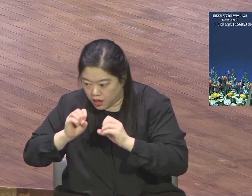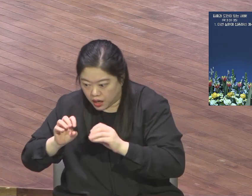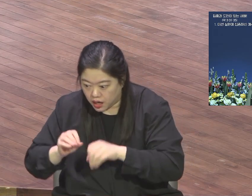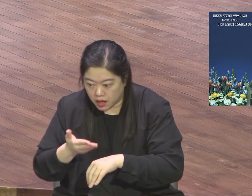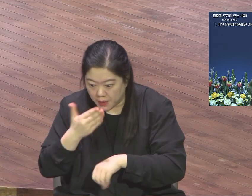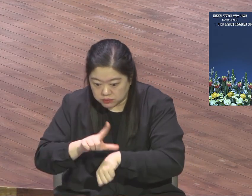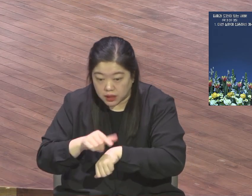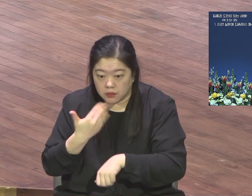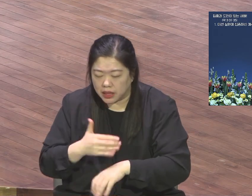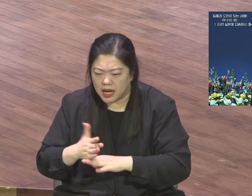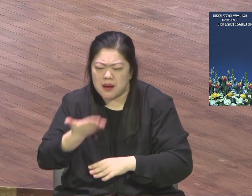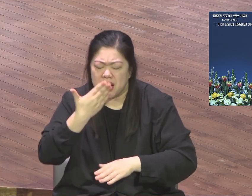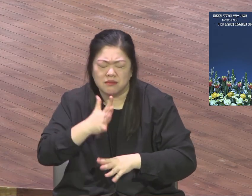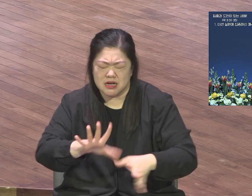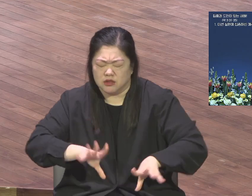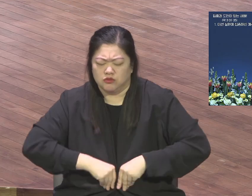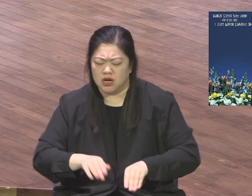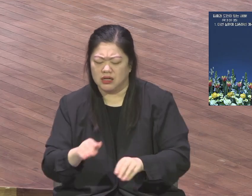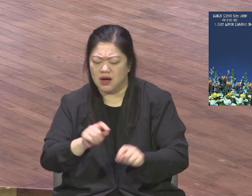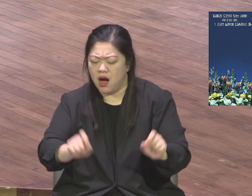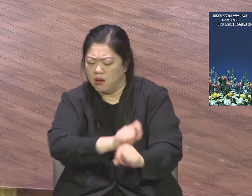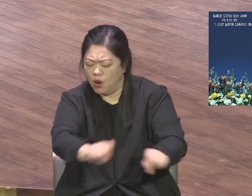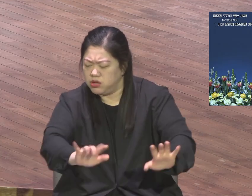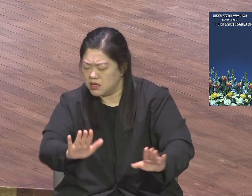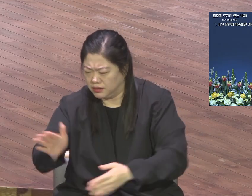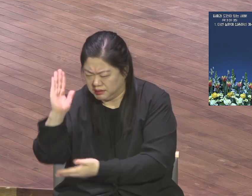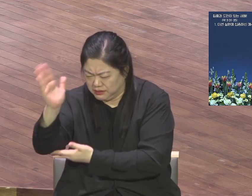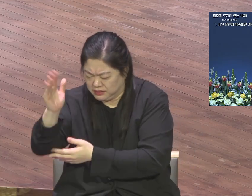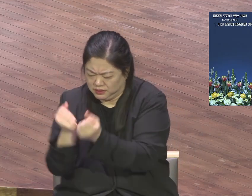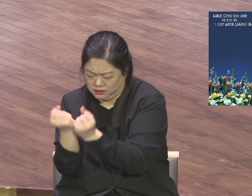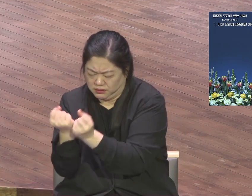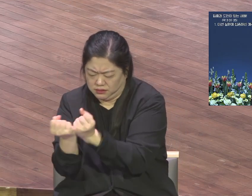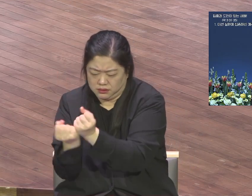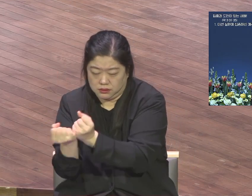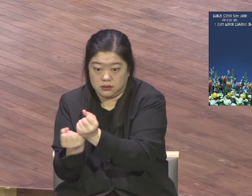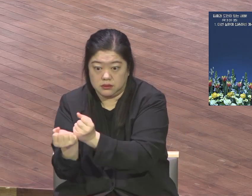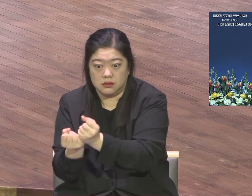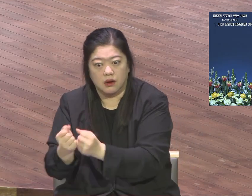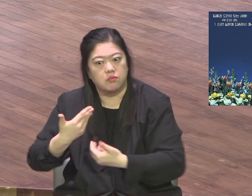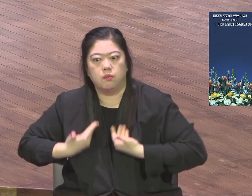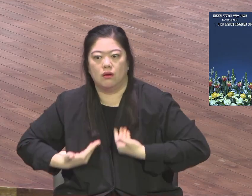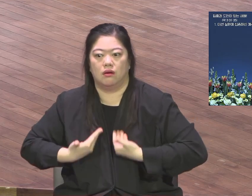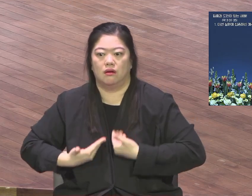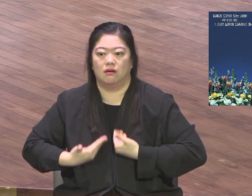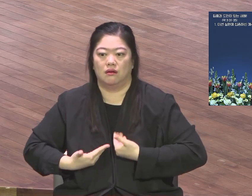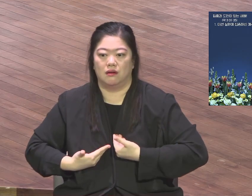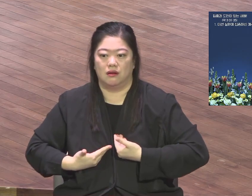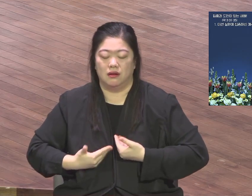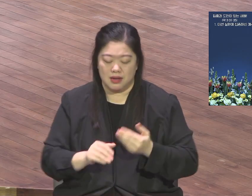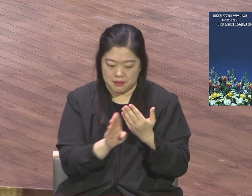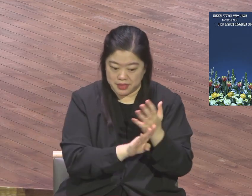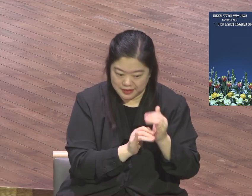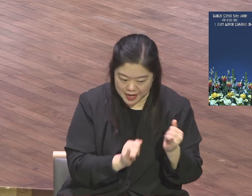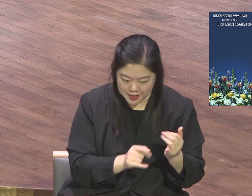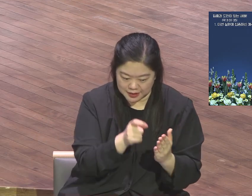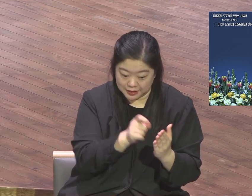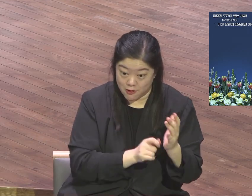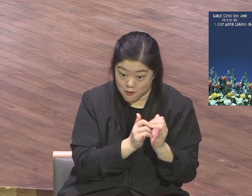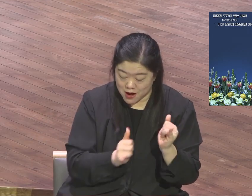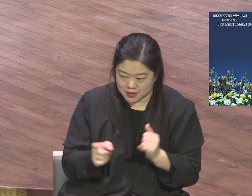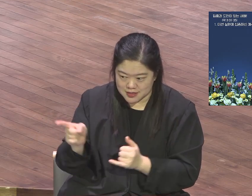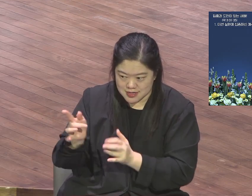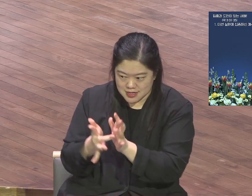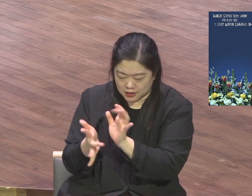예수님은 복음 사역에 열중했습니다. 더군다나 바리새인과 서기관들이 어떻게 했든지 예수님을 죽이기로 모의하고 예수님 쫄쫄